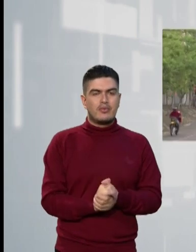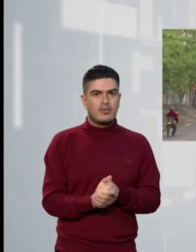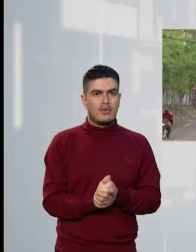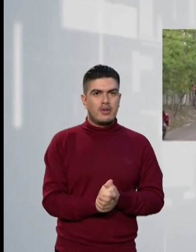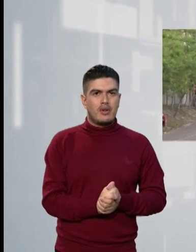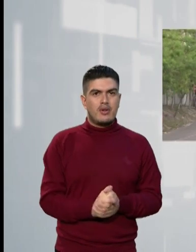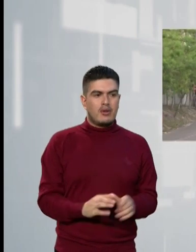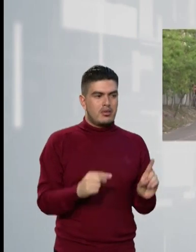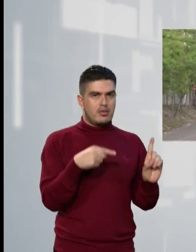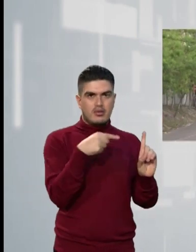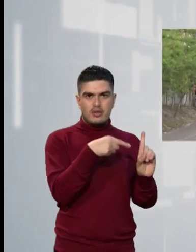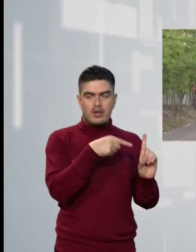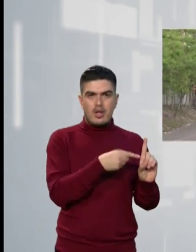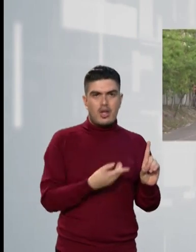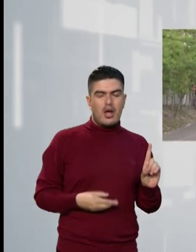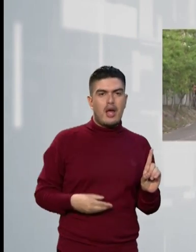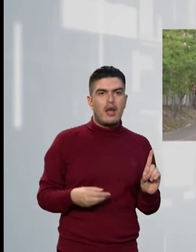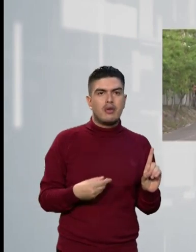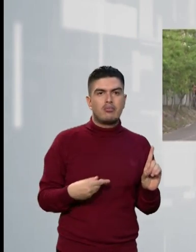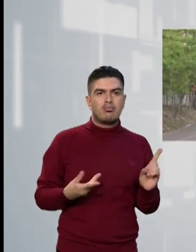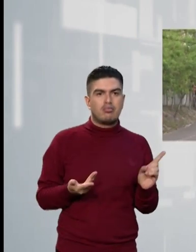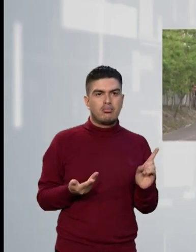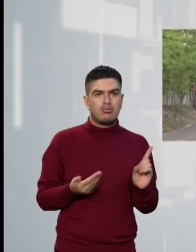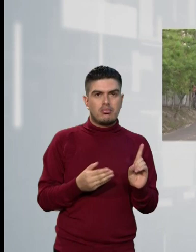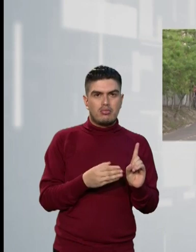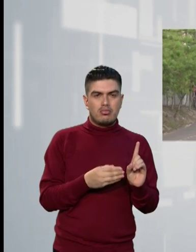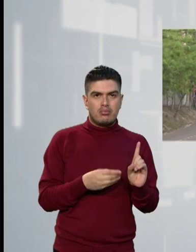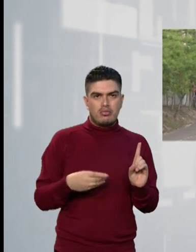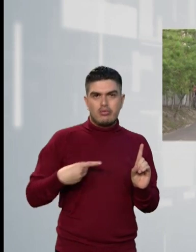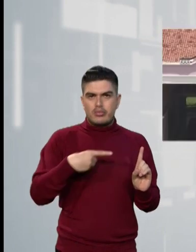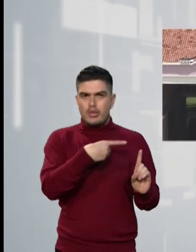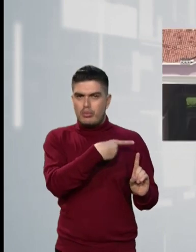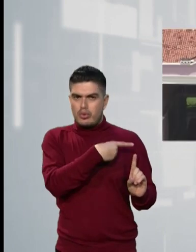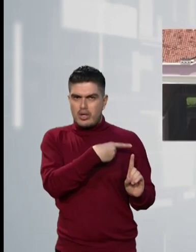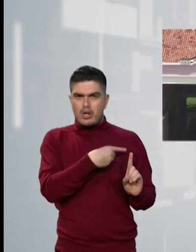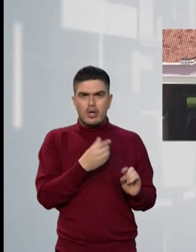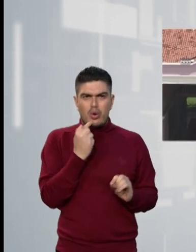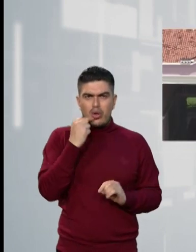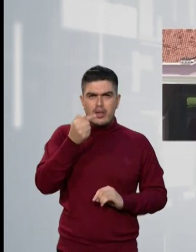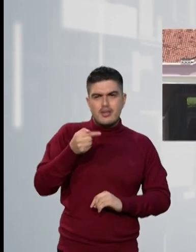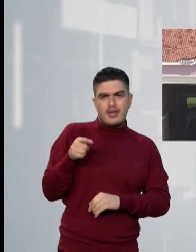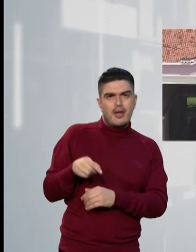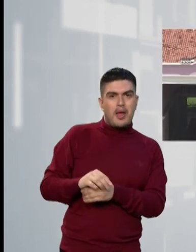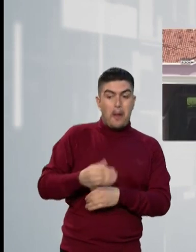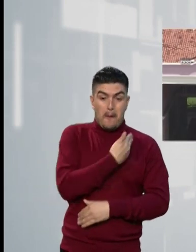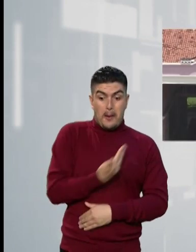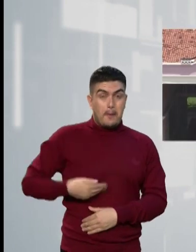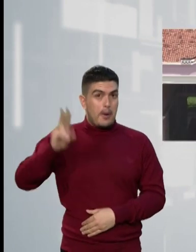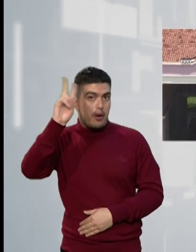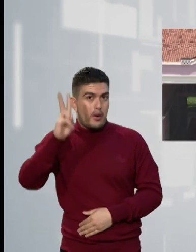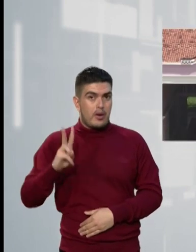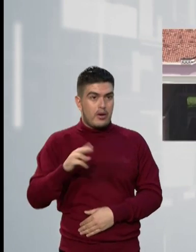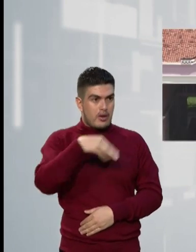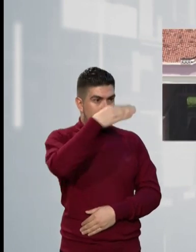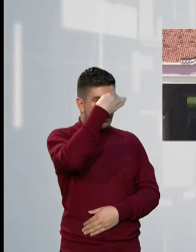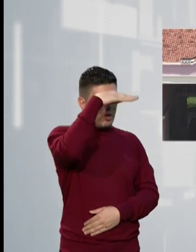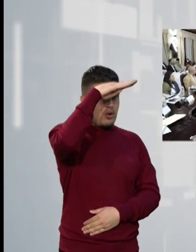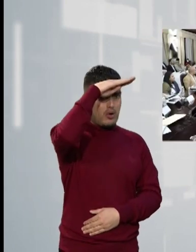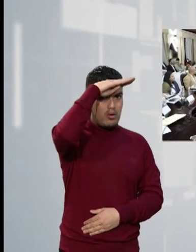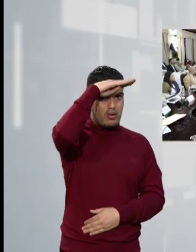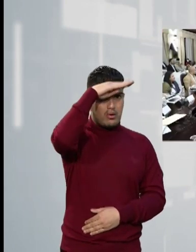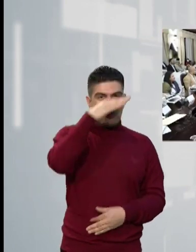integrante de la cámara de representantes expresó en esta audiencia que el socialismo y el comunismo de Hugo Chávez y Fidel Castro ha vuelto a